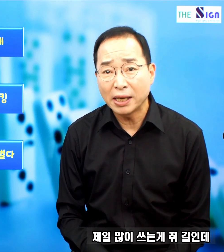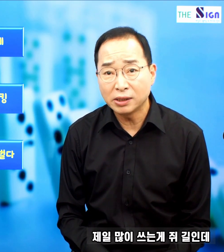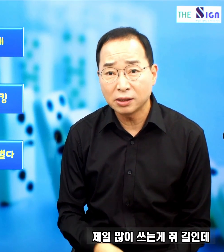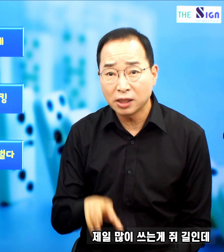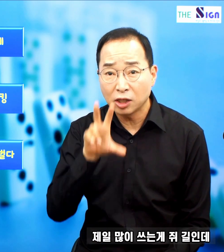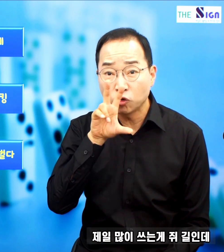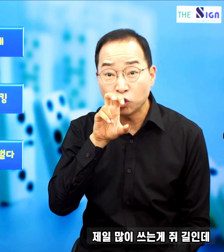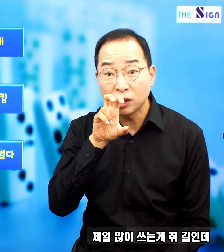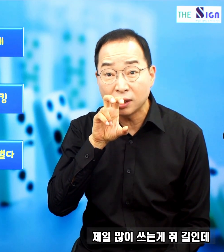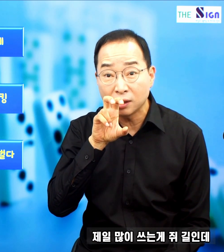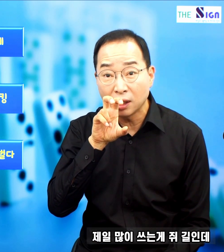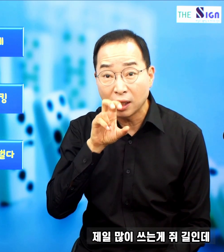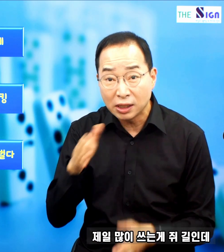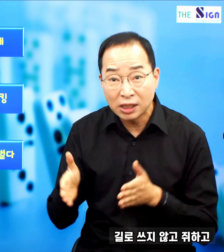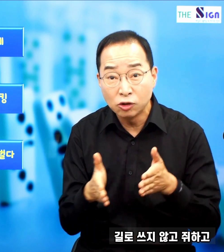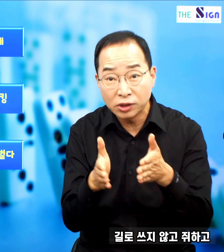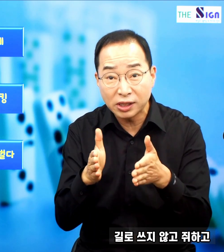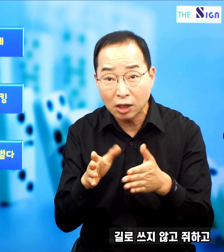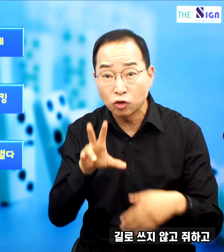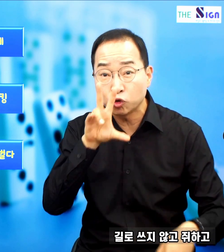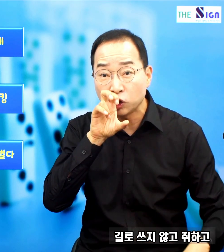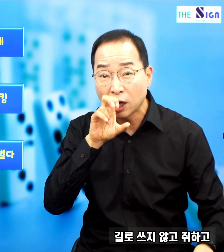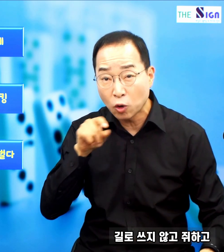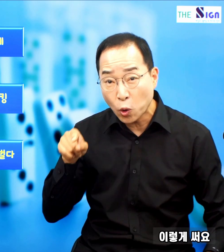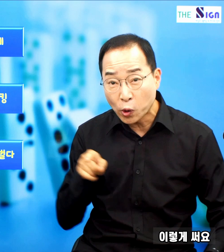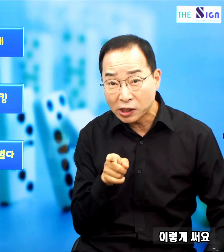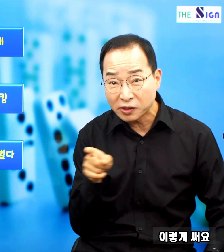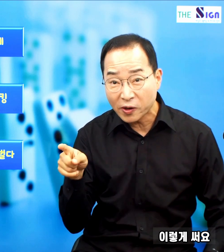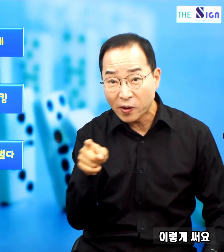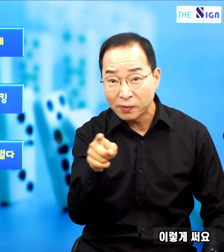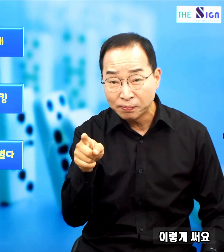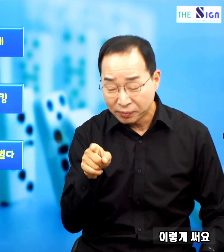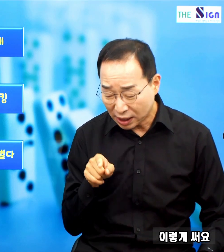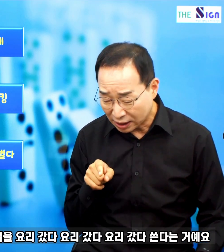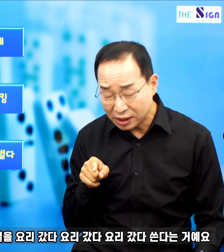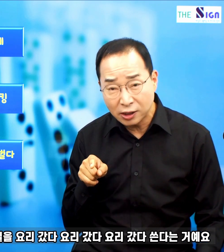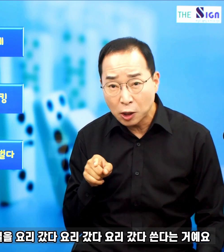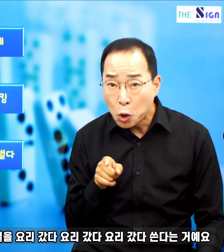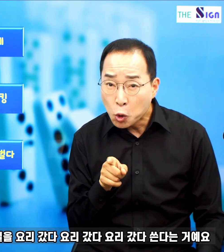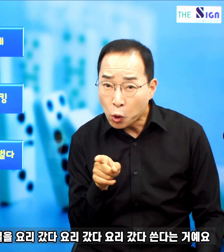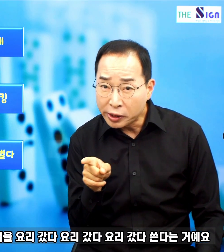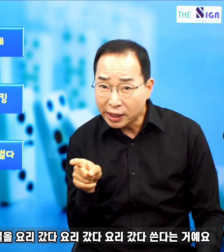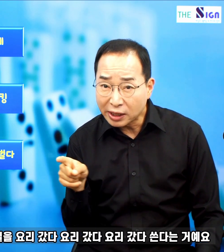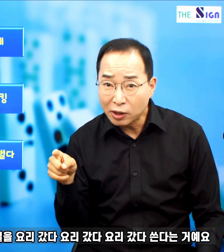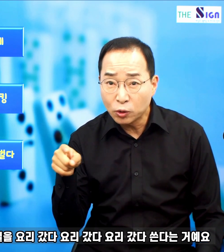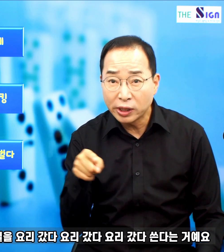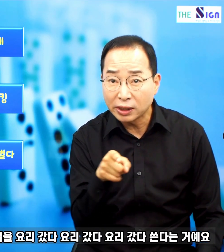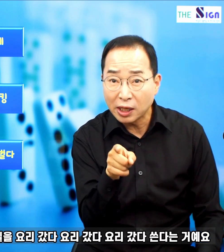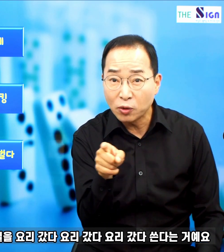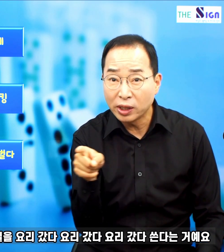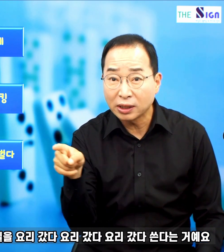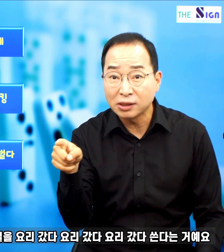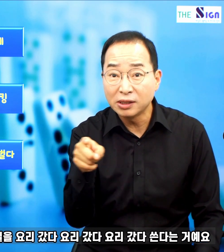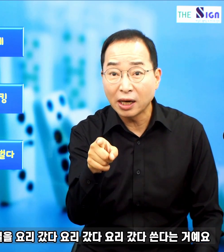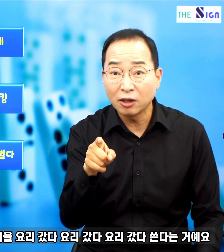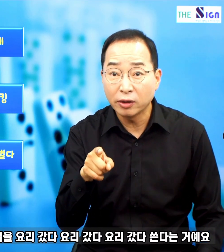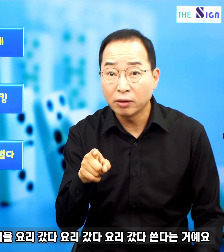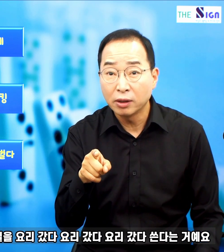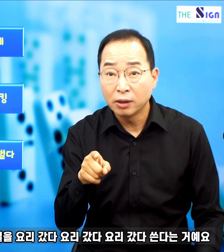쓰는 게 쥐 길인데 길로 쓰지 않고 쥐하고 이렇게 써요. 자, 길을 요리 같다, 요리 같다, 요리 같다 쓴다는 거예요.